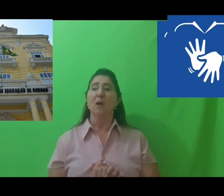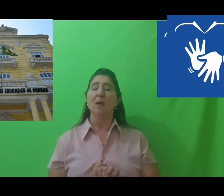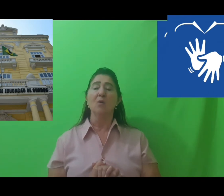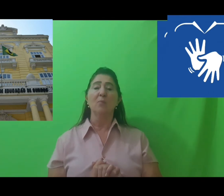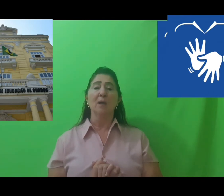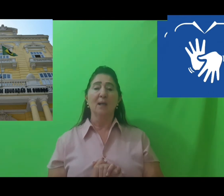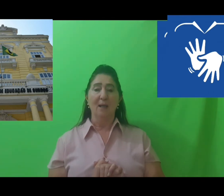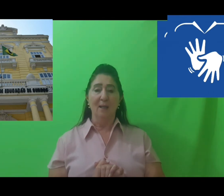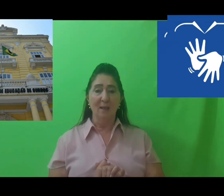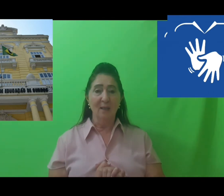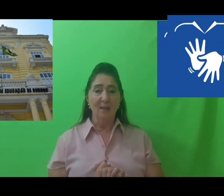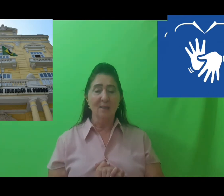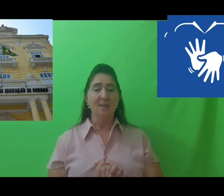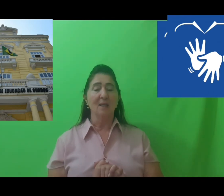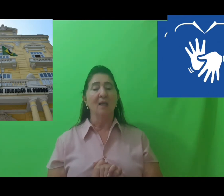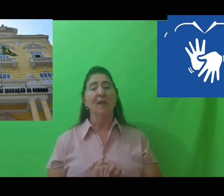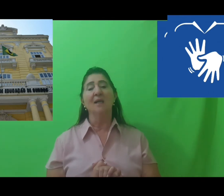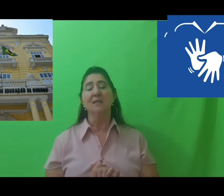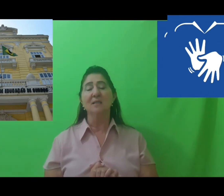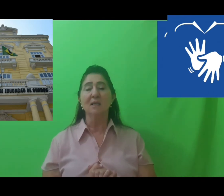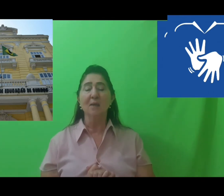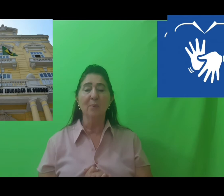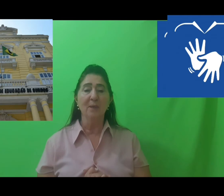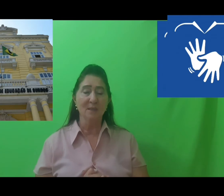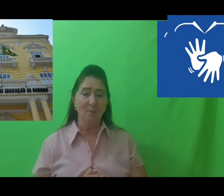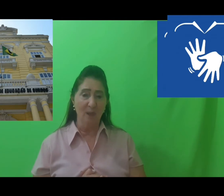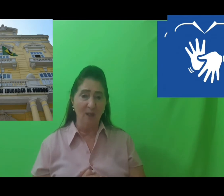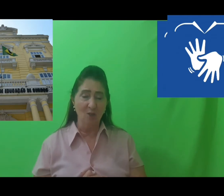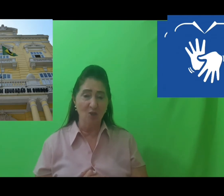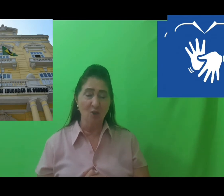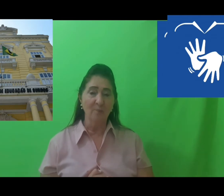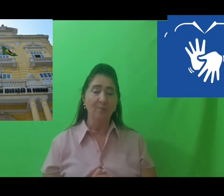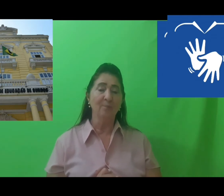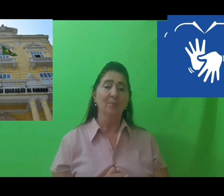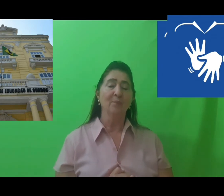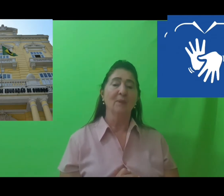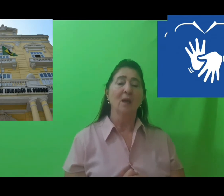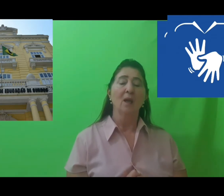Manuel Magalhães, ele simplesmente